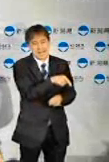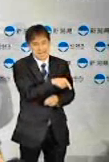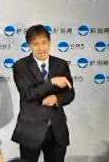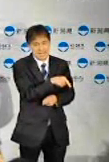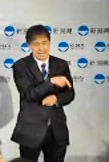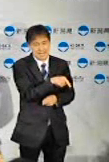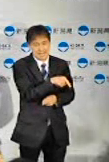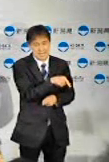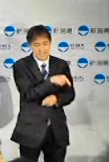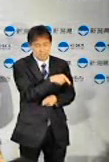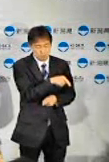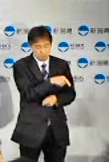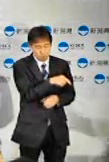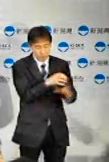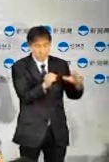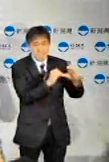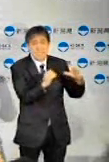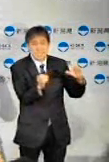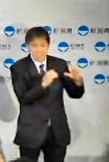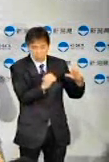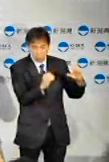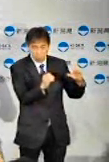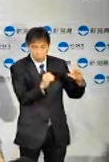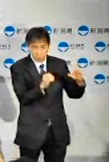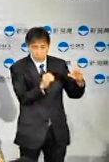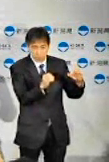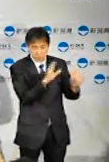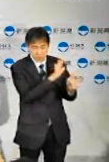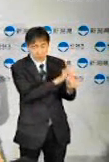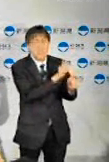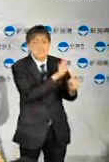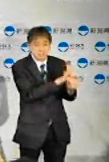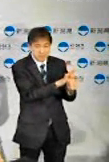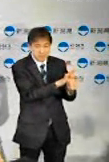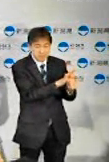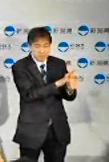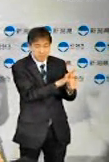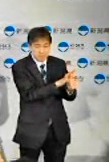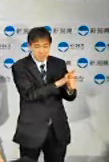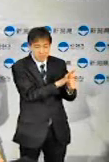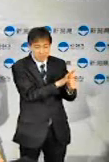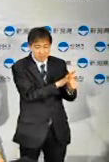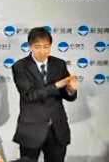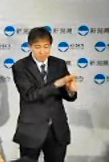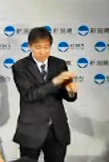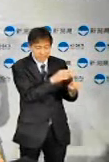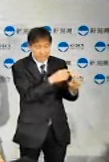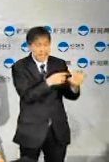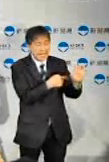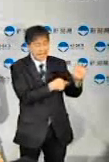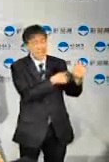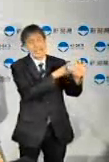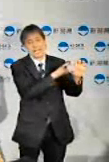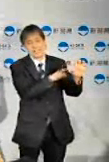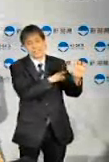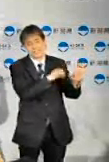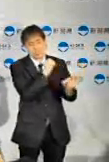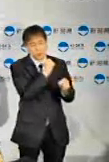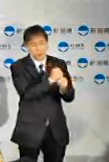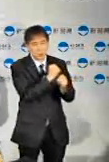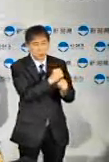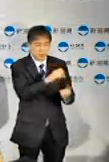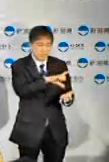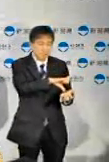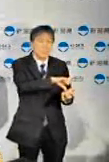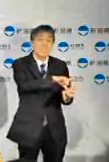たあの脱炭素に資するエネルギーを生産している地域にも何かそういう